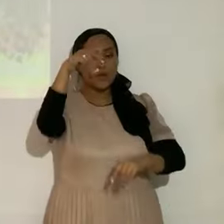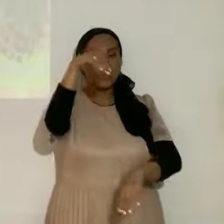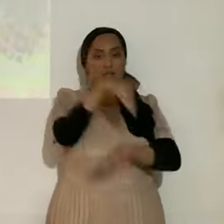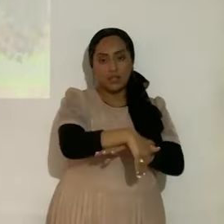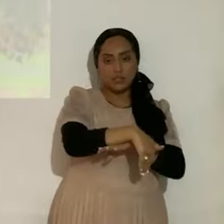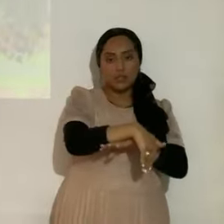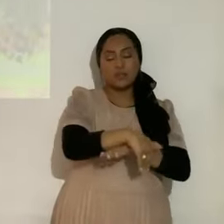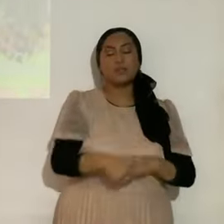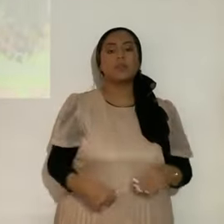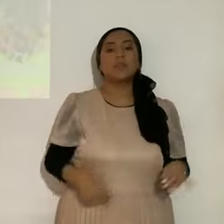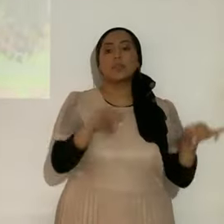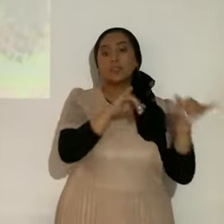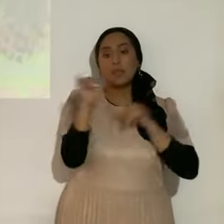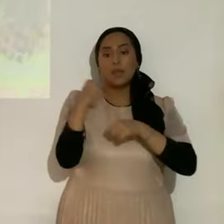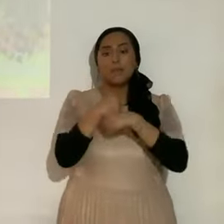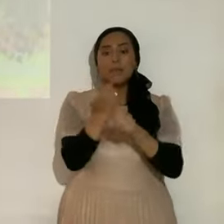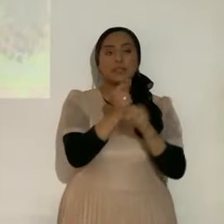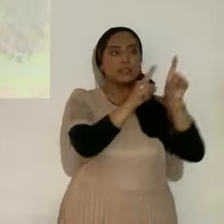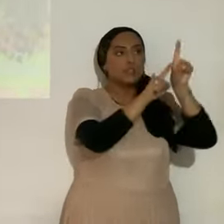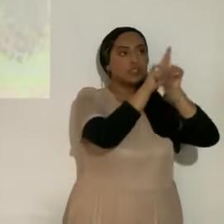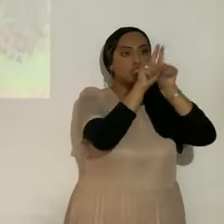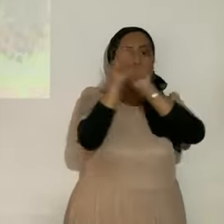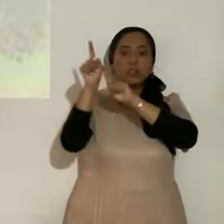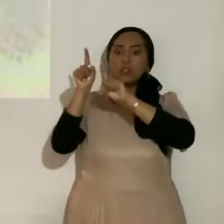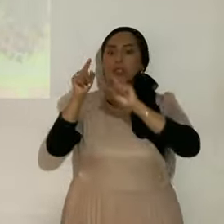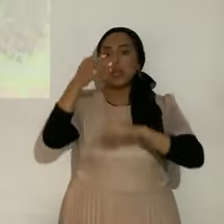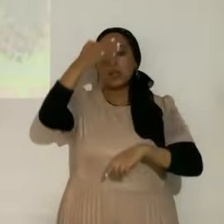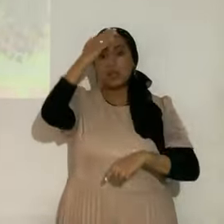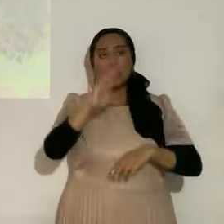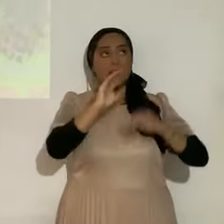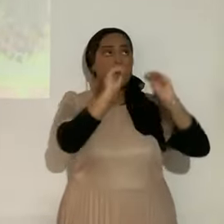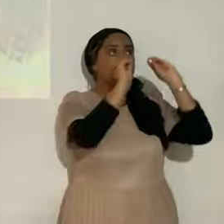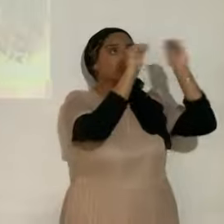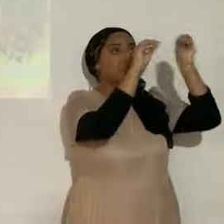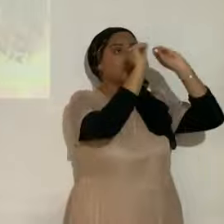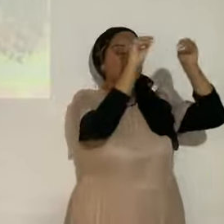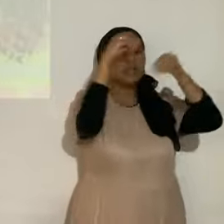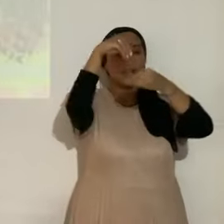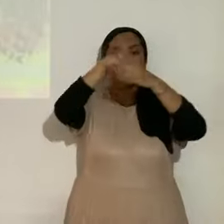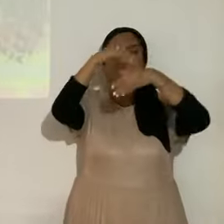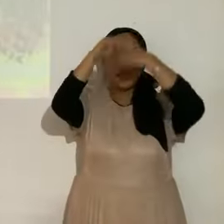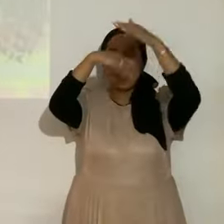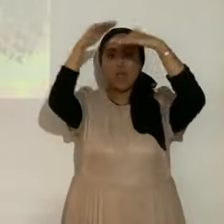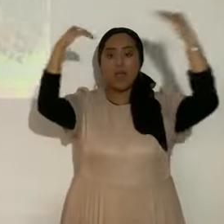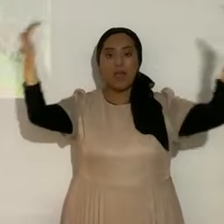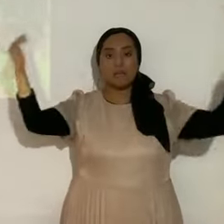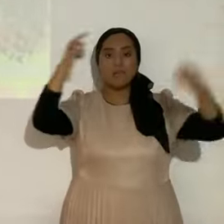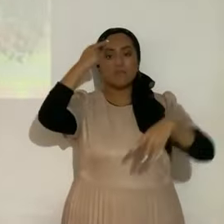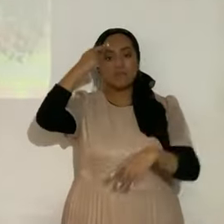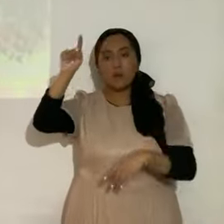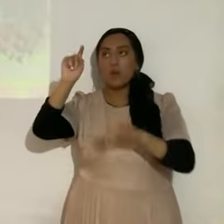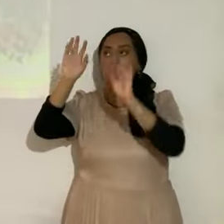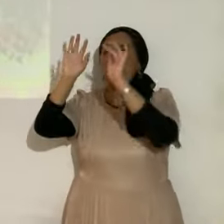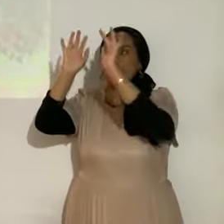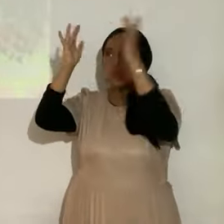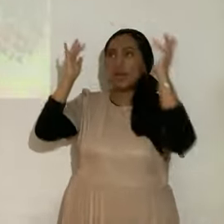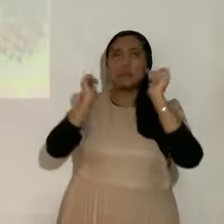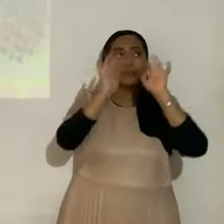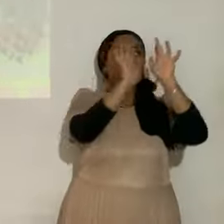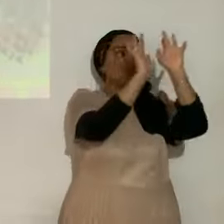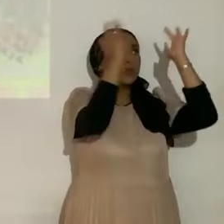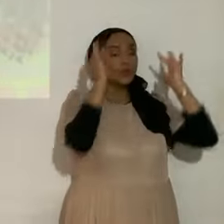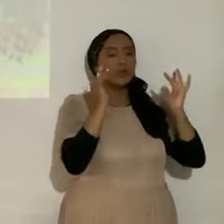noche. Hizo también las estrellas y las puso Elohim en la expansión de los cielos para alumbrar sobre la tierra, el verso